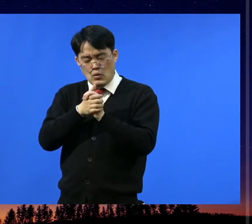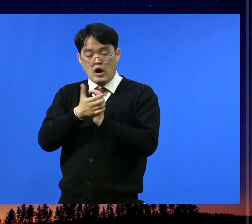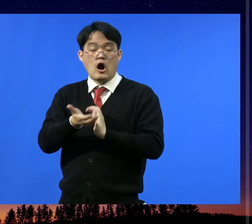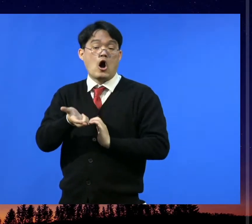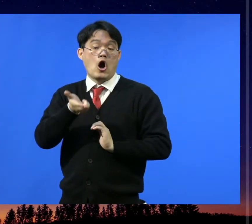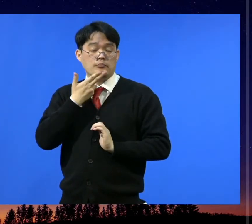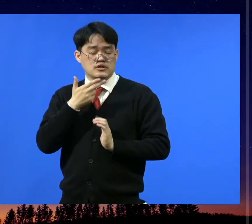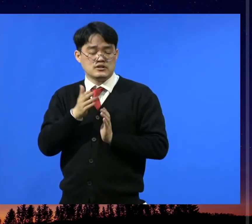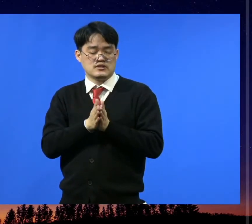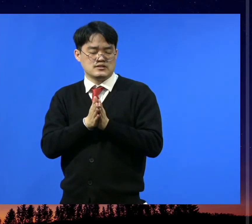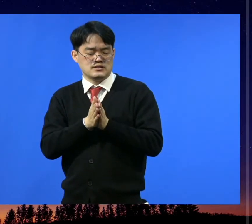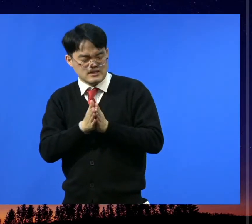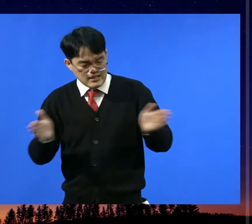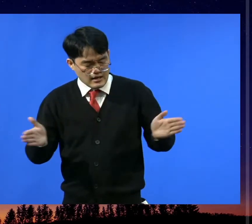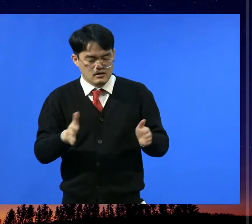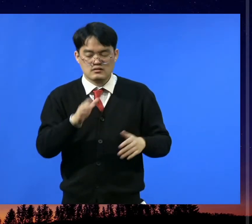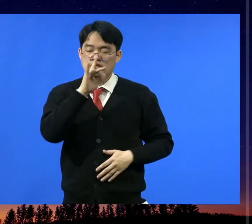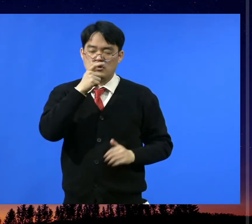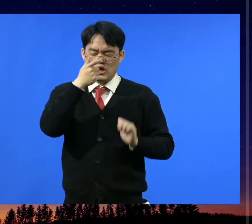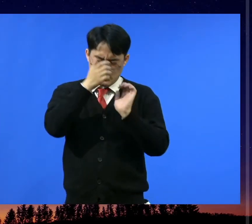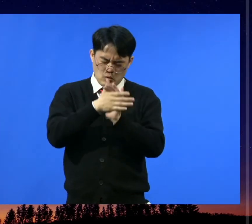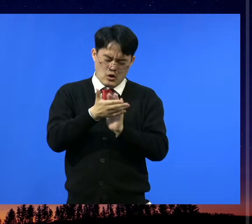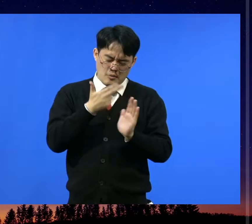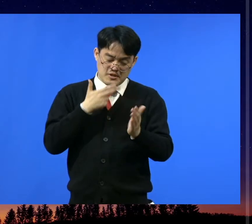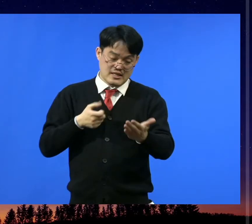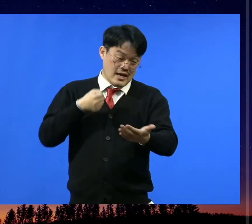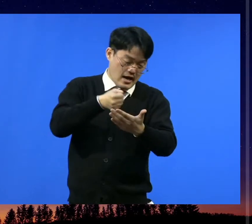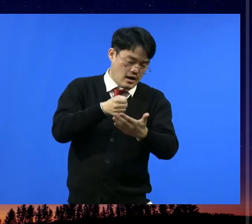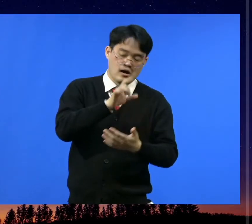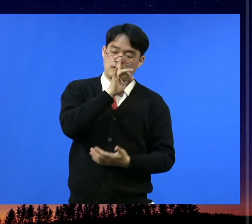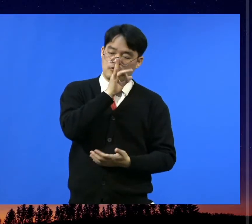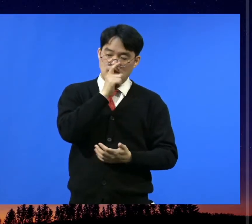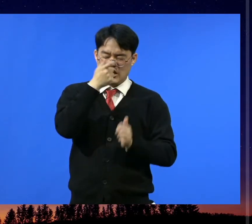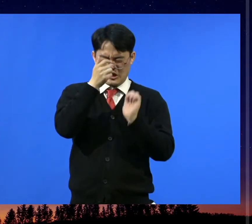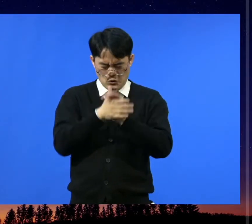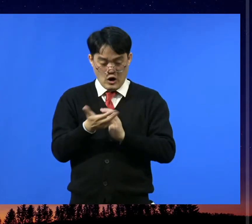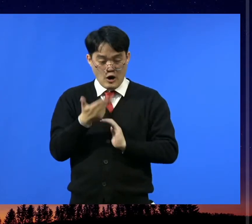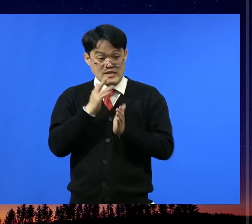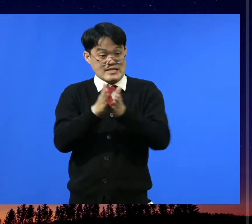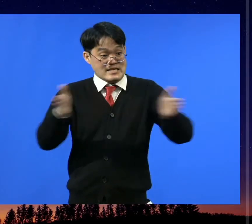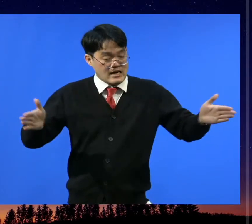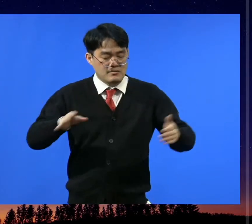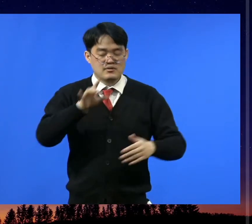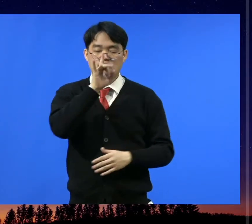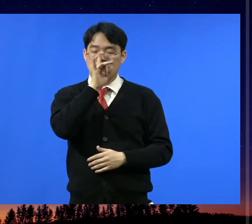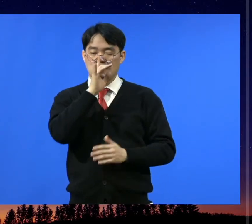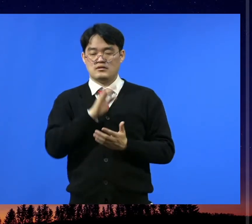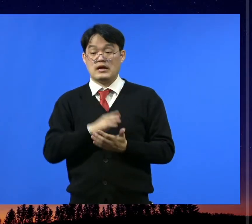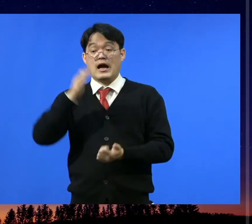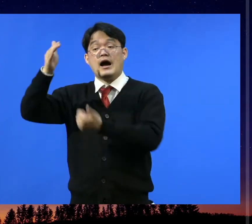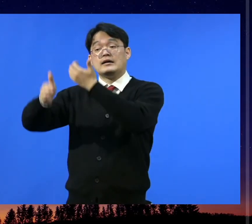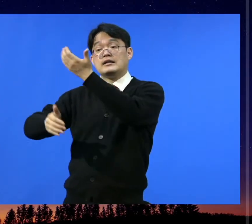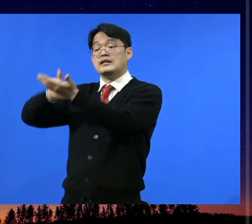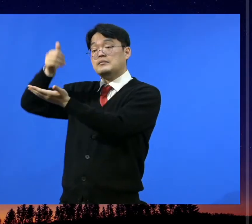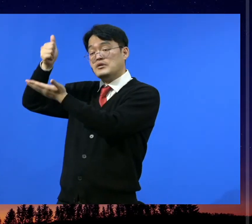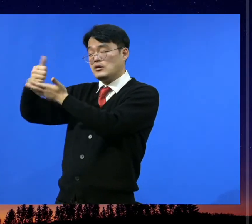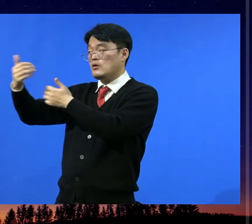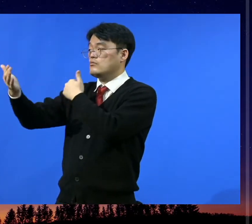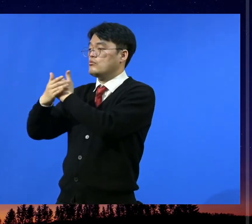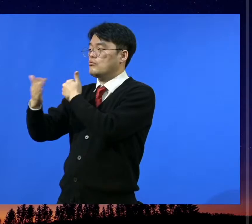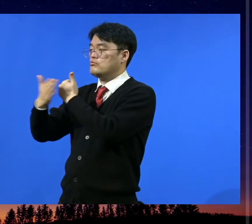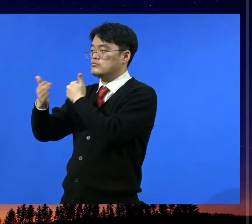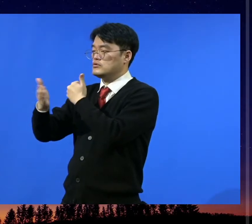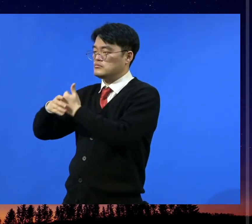돼. 기도 없이는 결정하면 안 돼. 기도 없이 시작하면 안 돼. 하나님의 도우심을